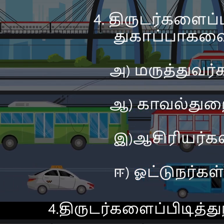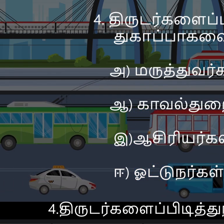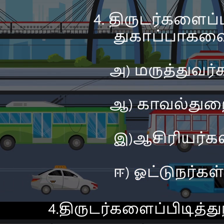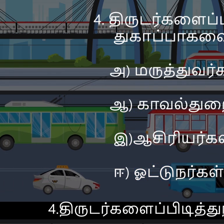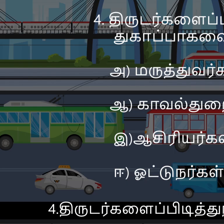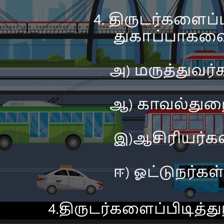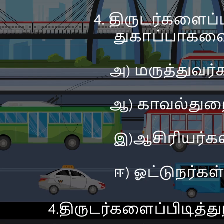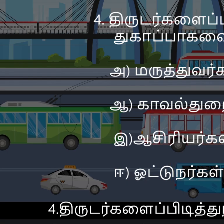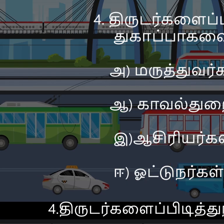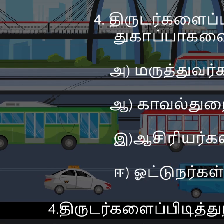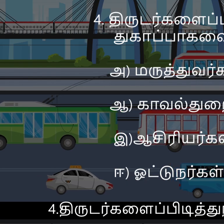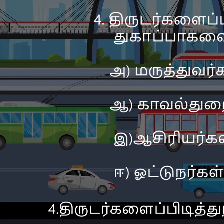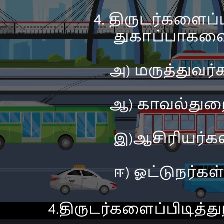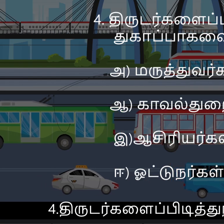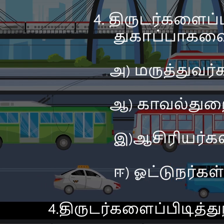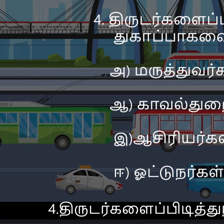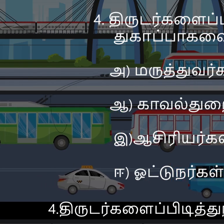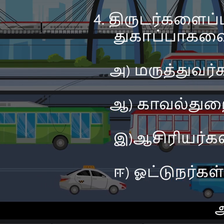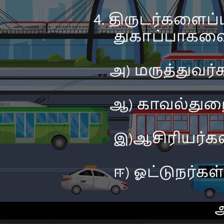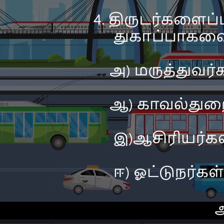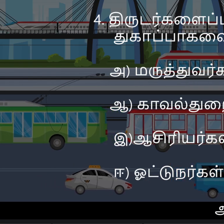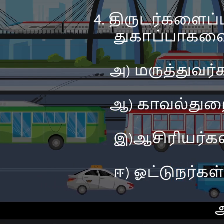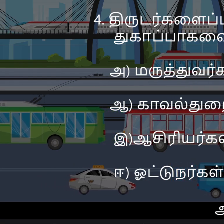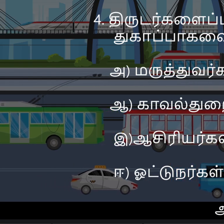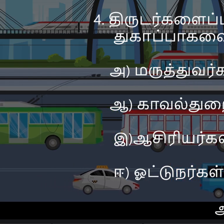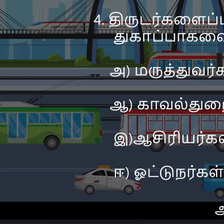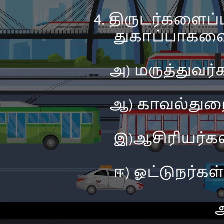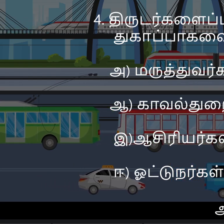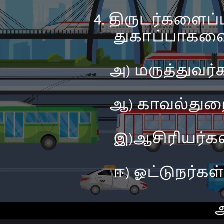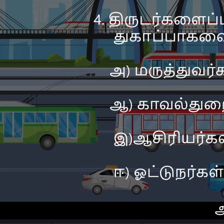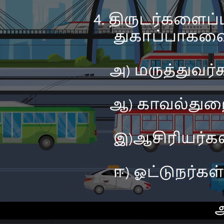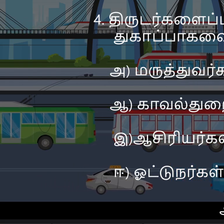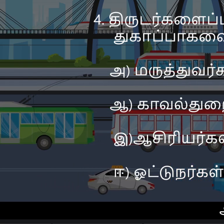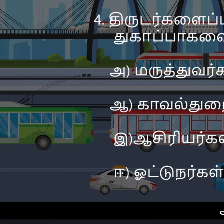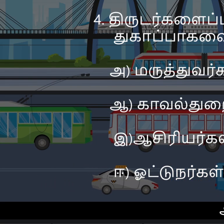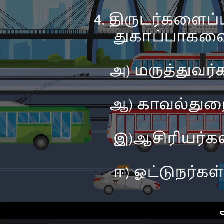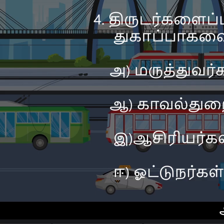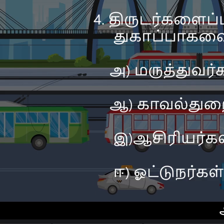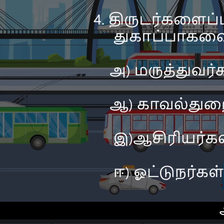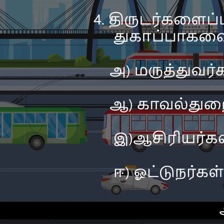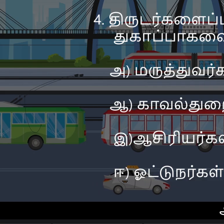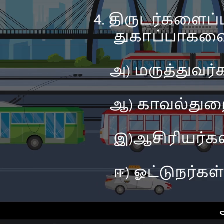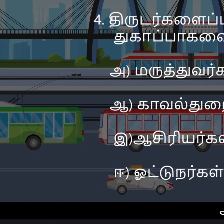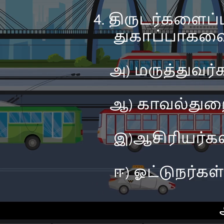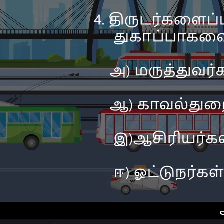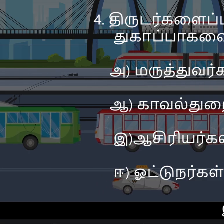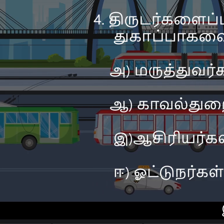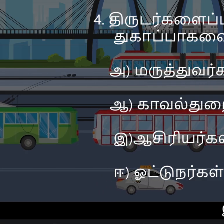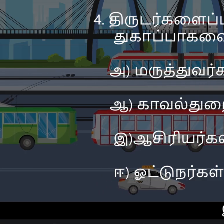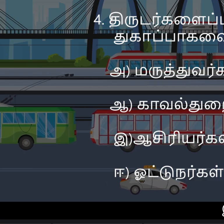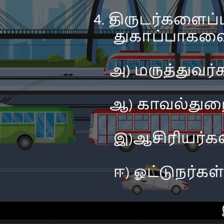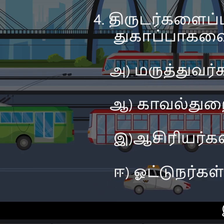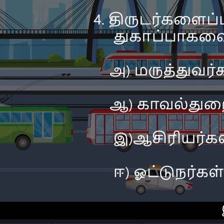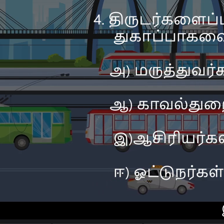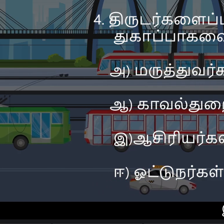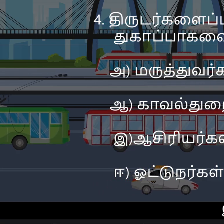பிடித்து நம்மை பாதுகாப்பாக வைப்பவர் யார்? ஆ. மருத்துவர்கள். ஆ. காவல்துறை.